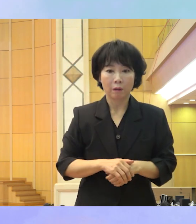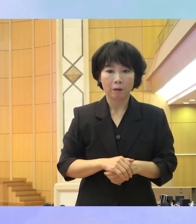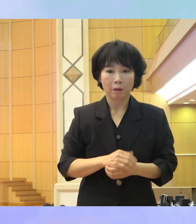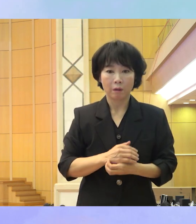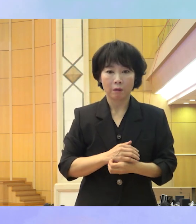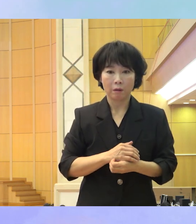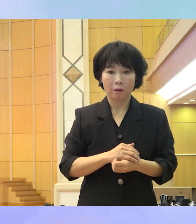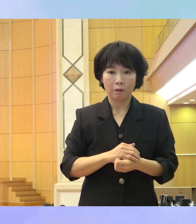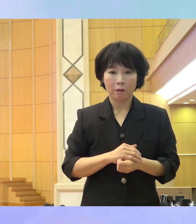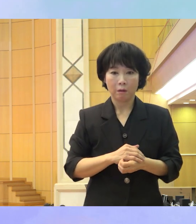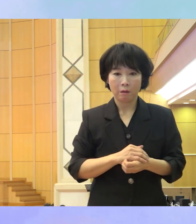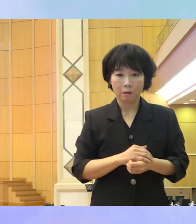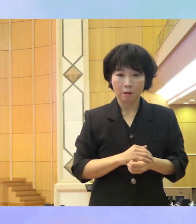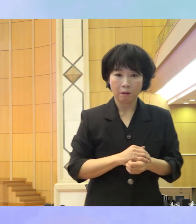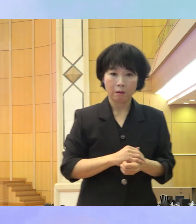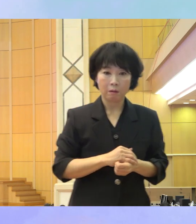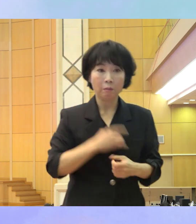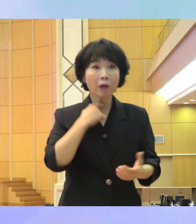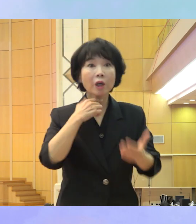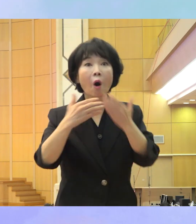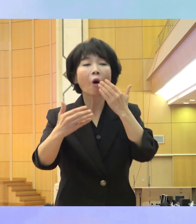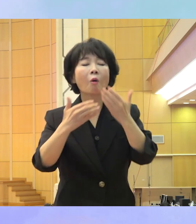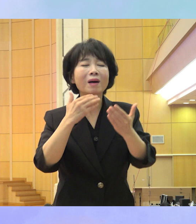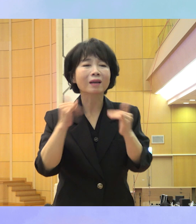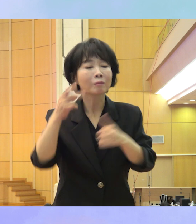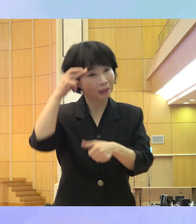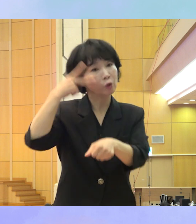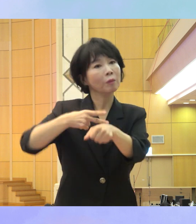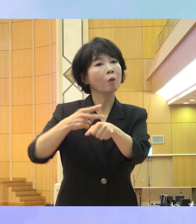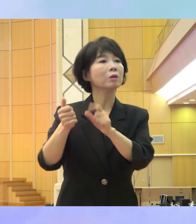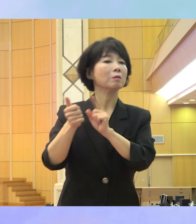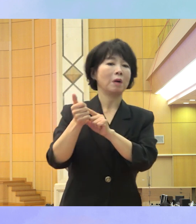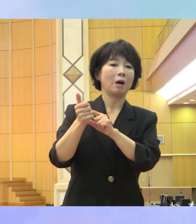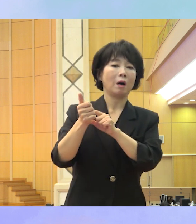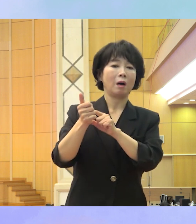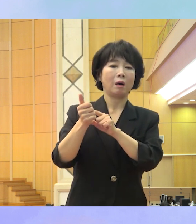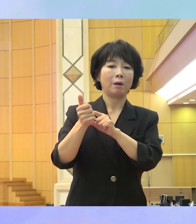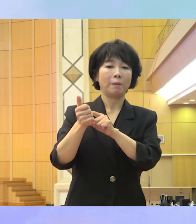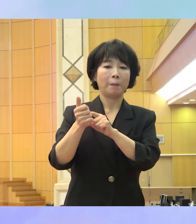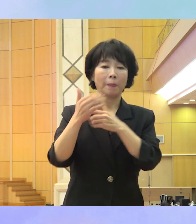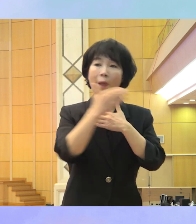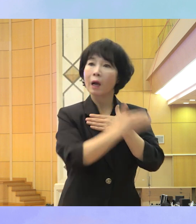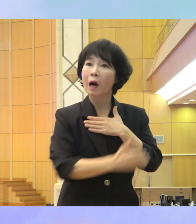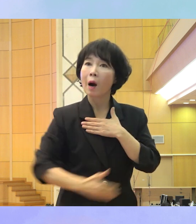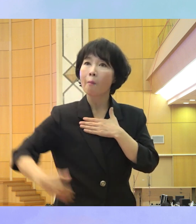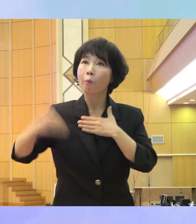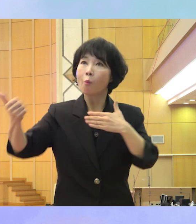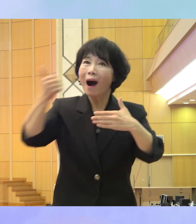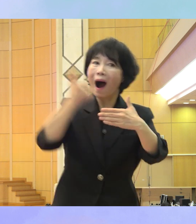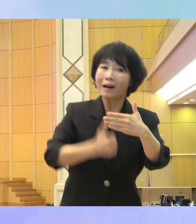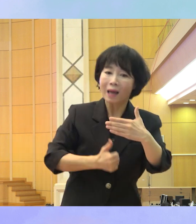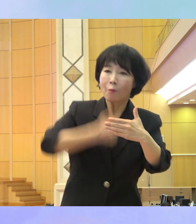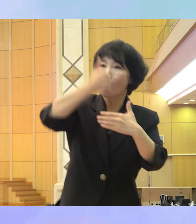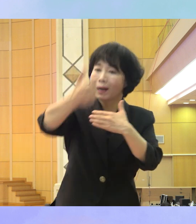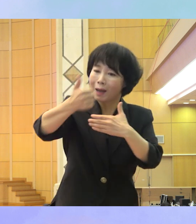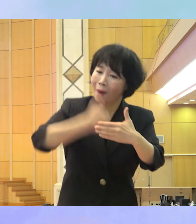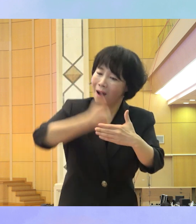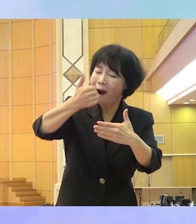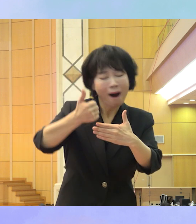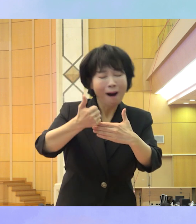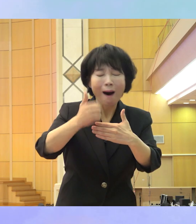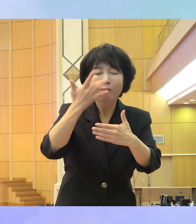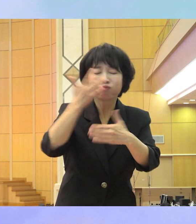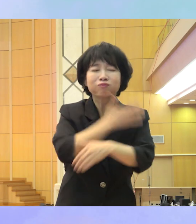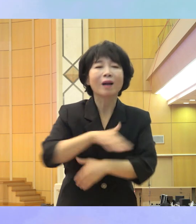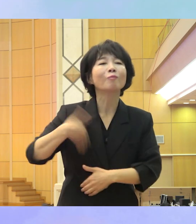일이었는데 그런 걸 체험한 사람이 그가 몸 안에 있었는지 몸 밖에 있었는지